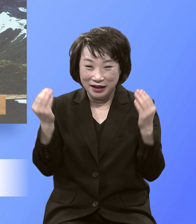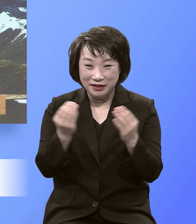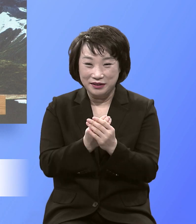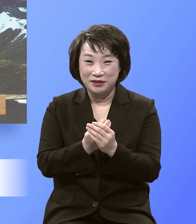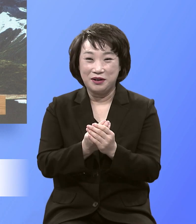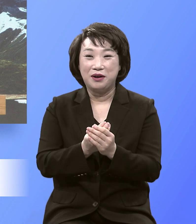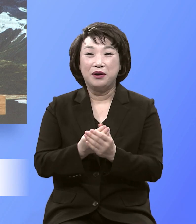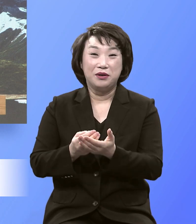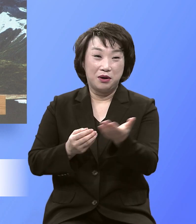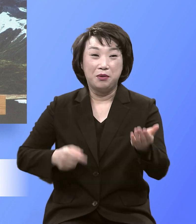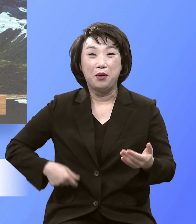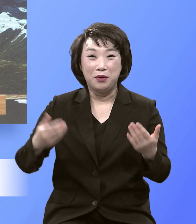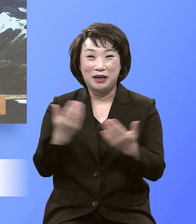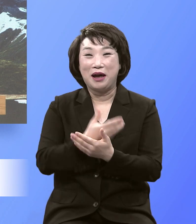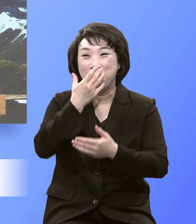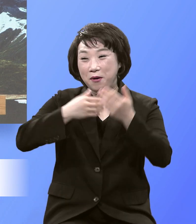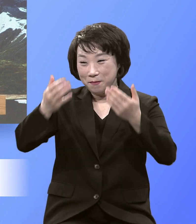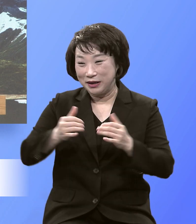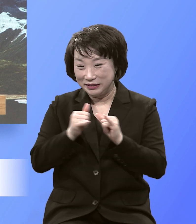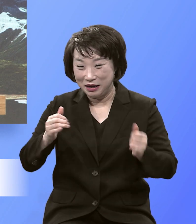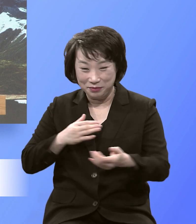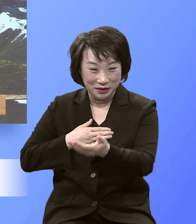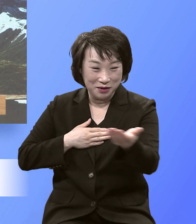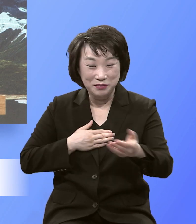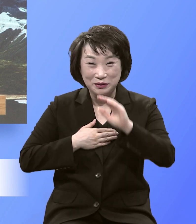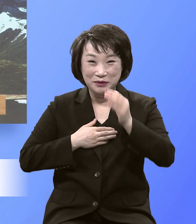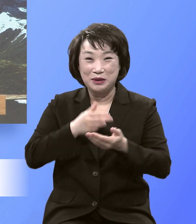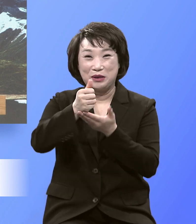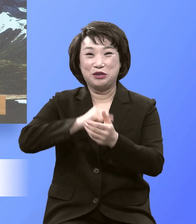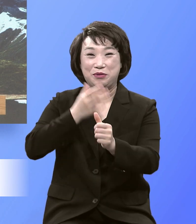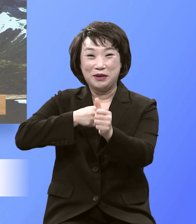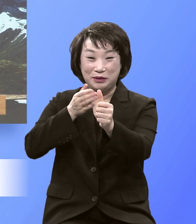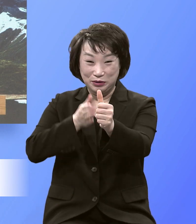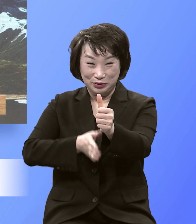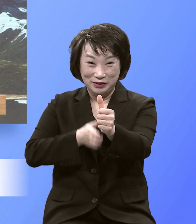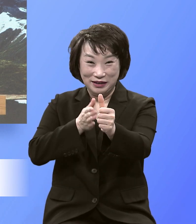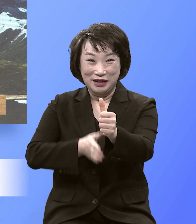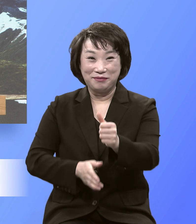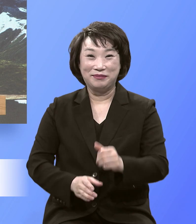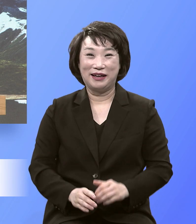완성된 회개에 축복받은 사람 되기를 주님의 이름으로 축원합니다.